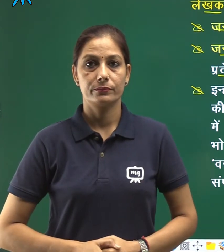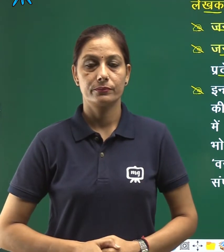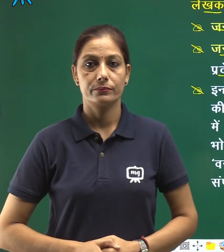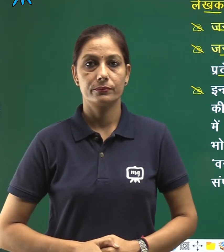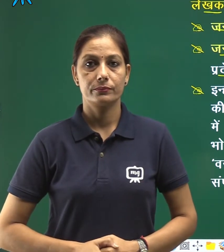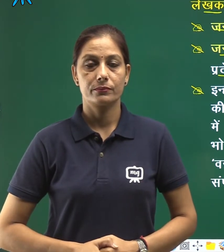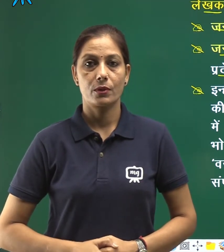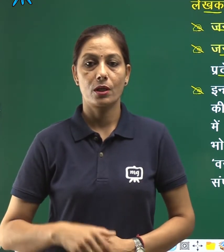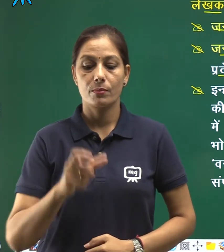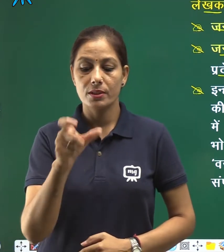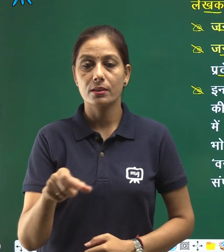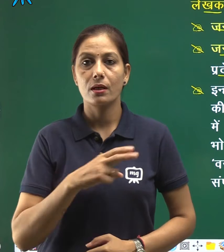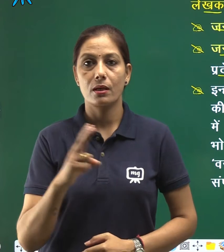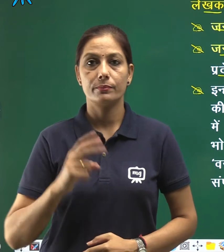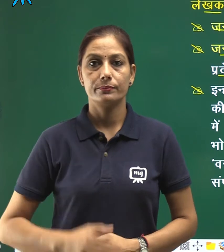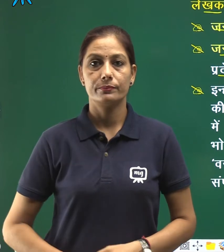स्वयं प्रकाश जी ने